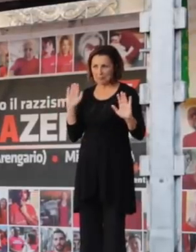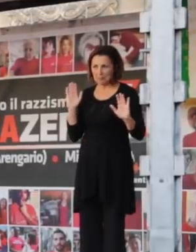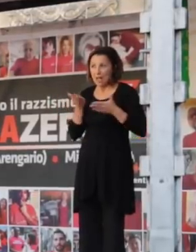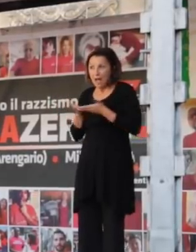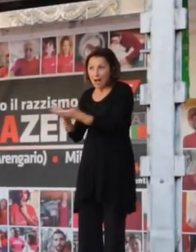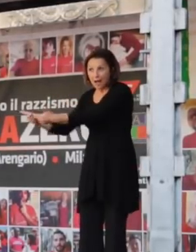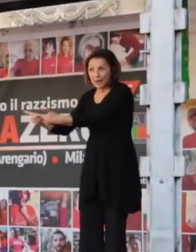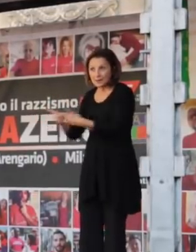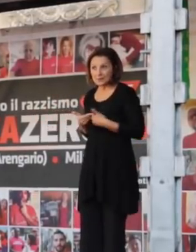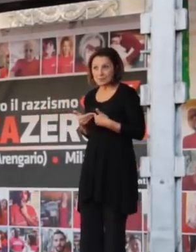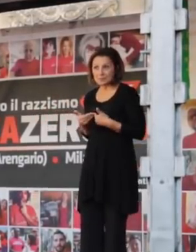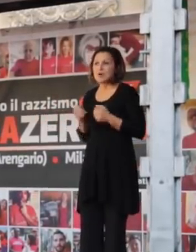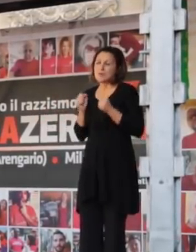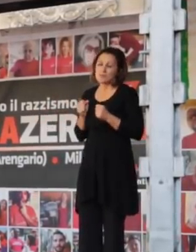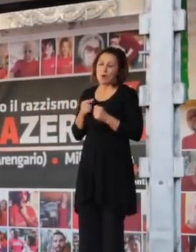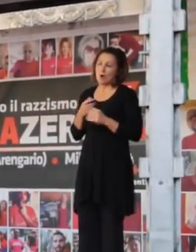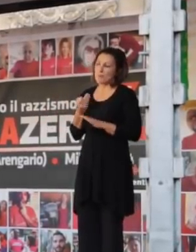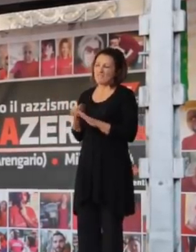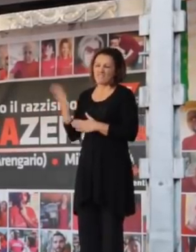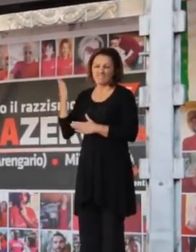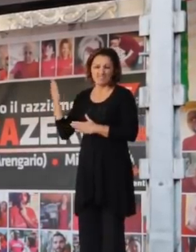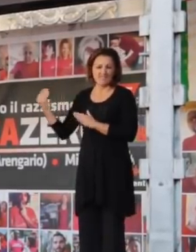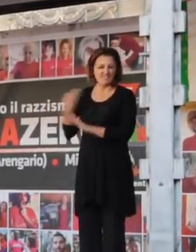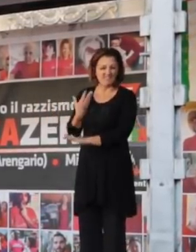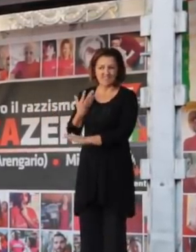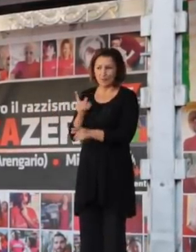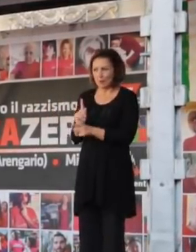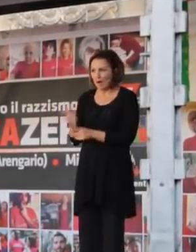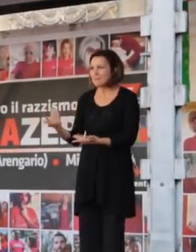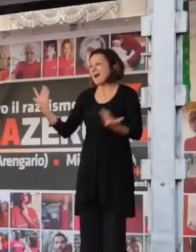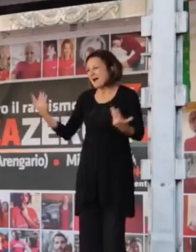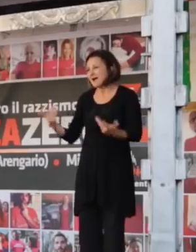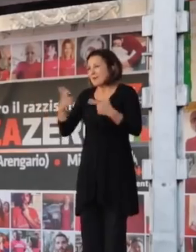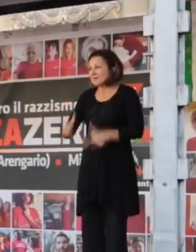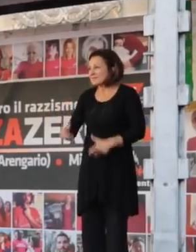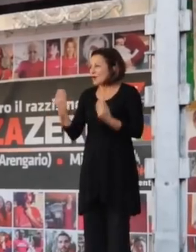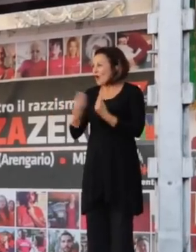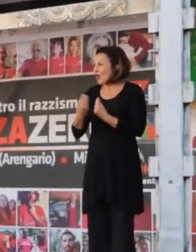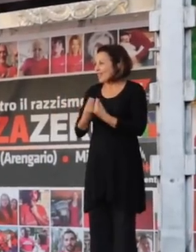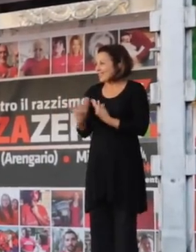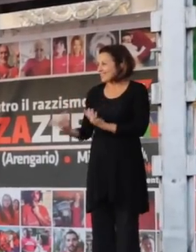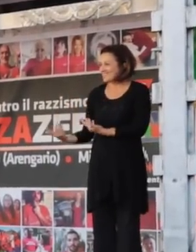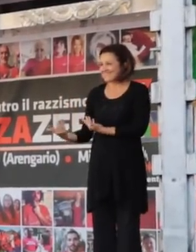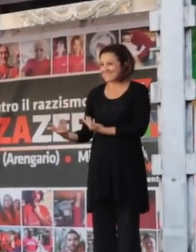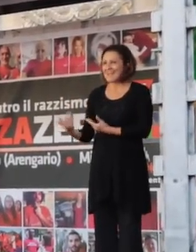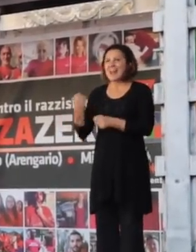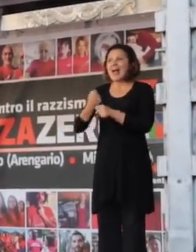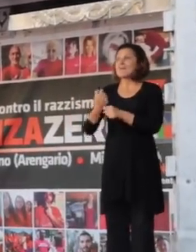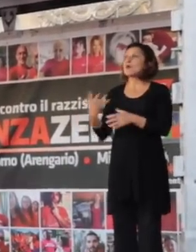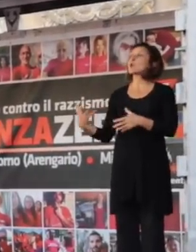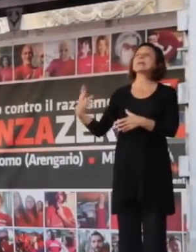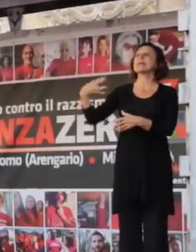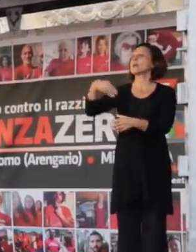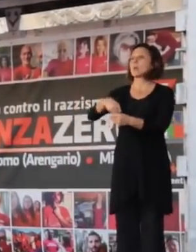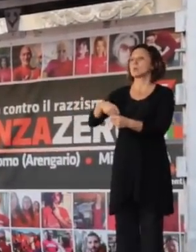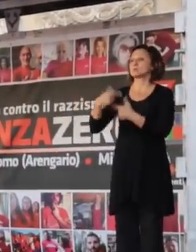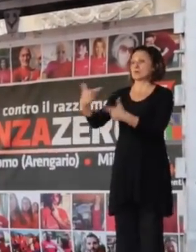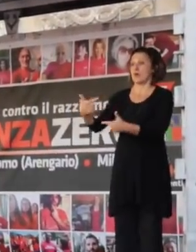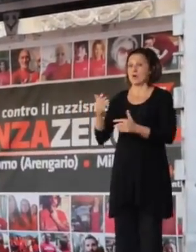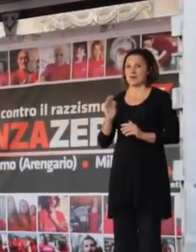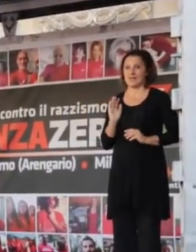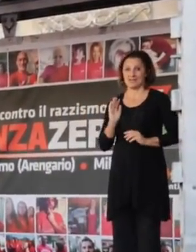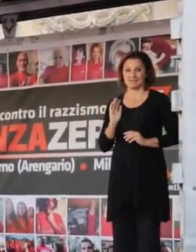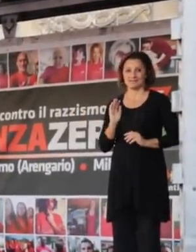caso ci si manda anche a quel paese perché si è colleghi. Il lavoro include, il lavoro include.